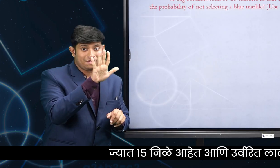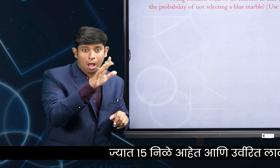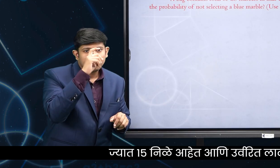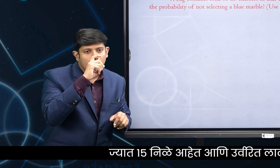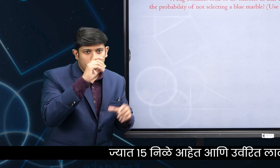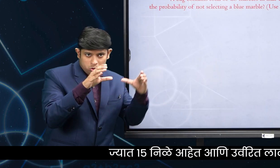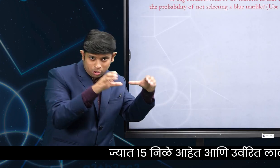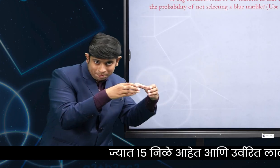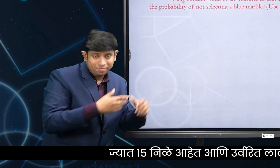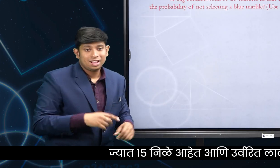आणि उर्वरित लाल आहेत.